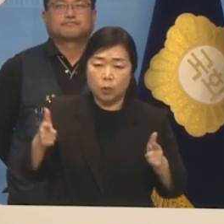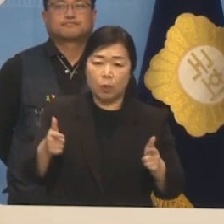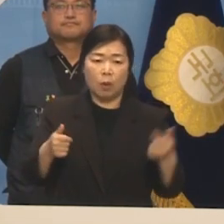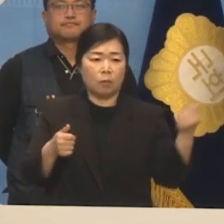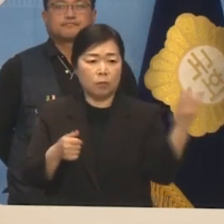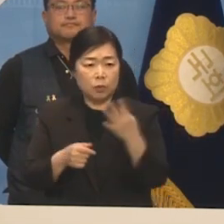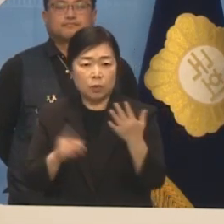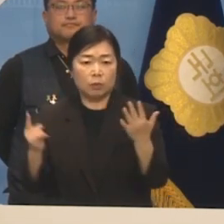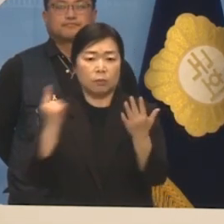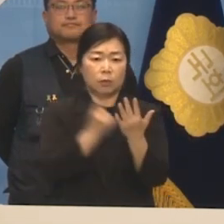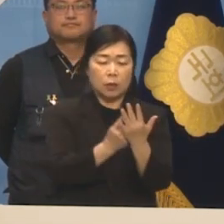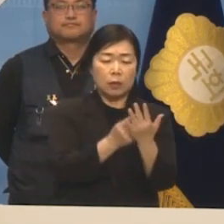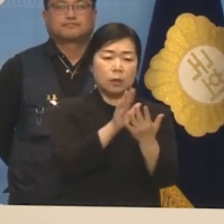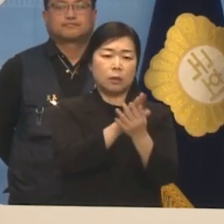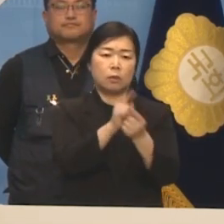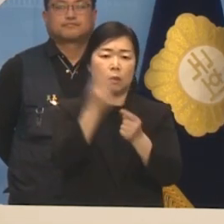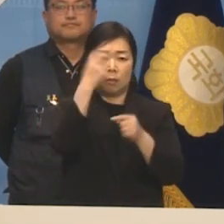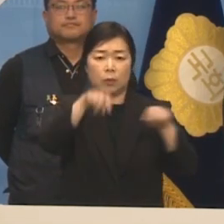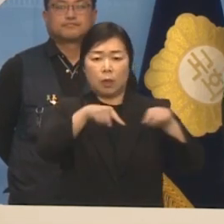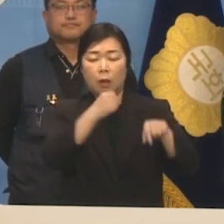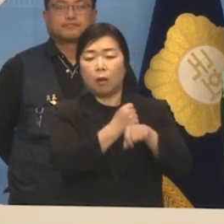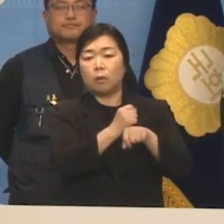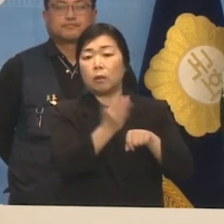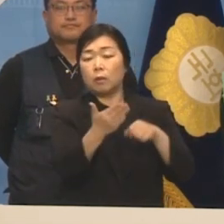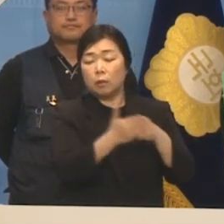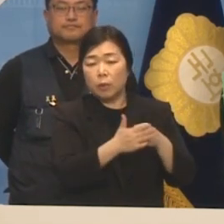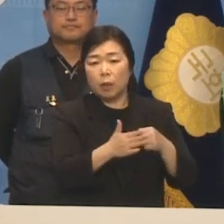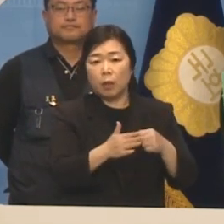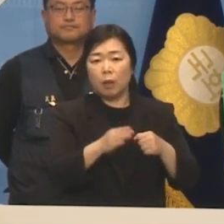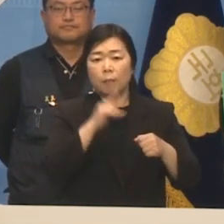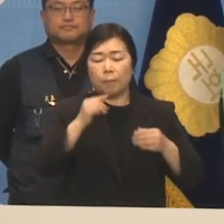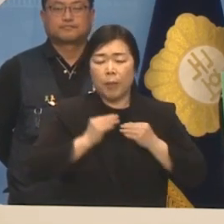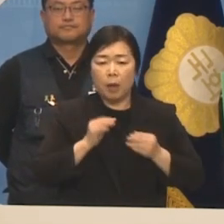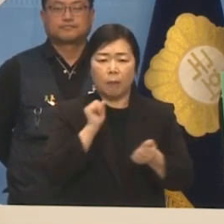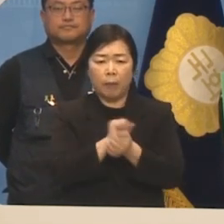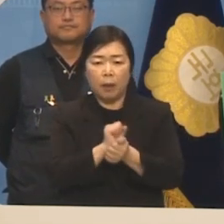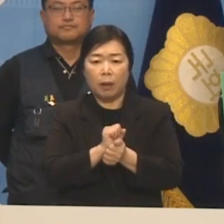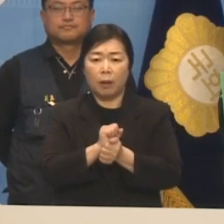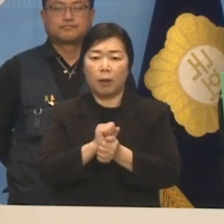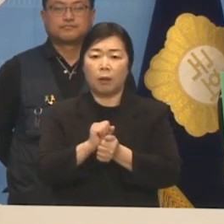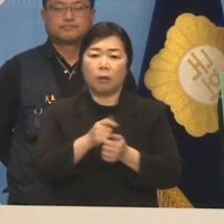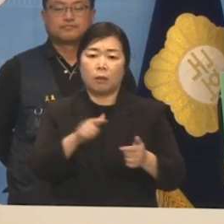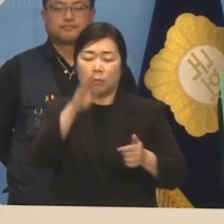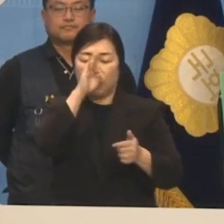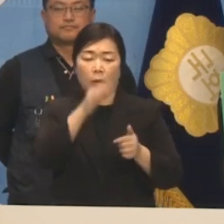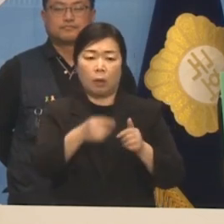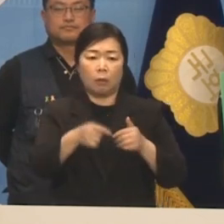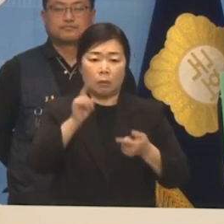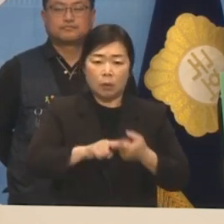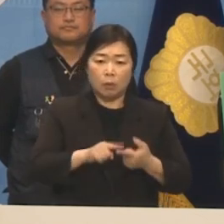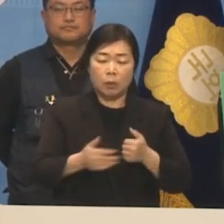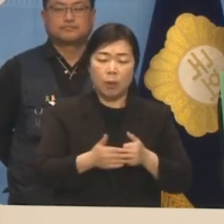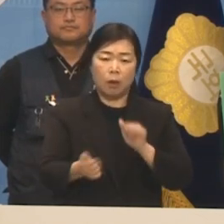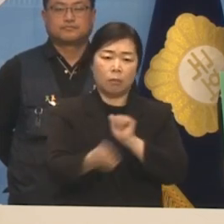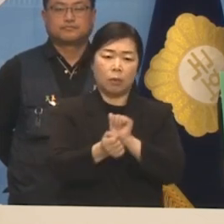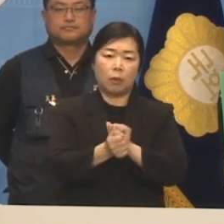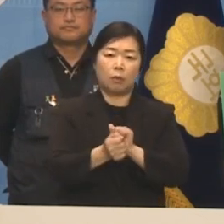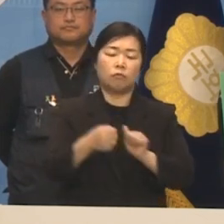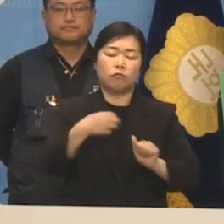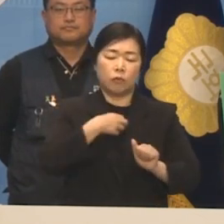명의 어르신들을 직접 케어하기 때문에 결핵, 옴 등 전염병에 노출되어 감염의 대상이 되고